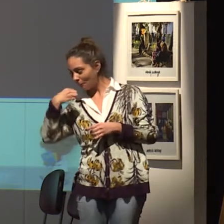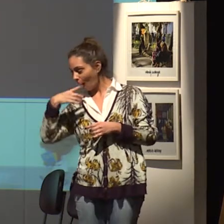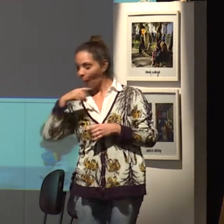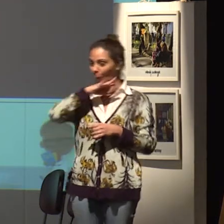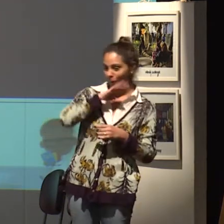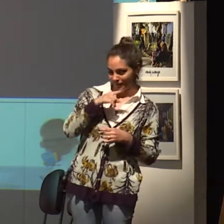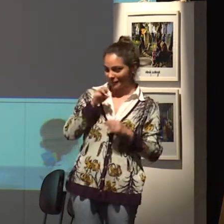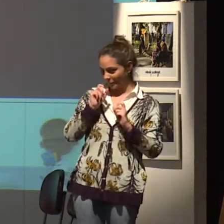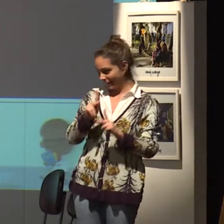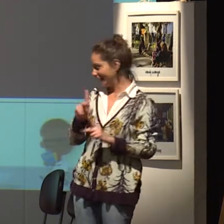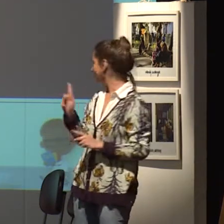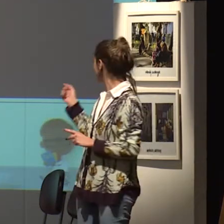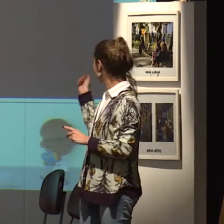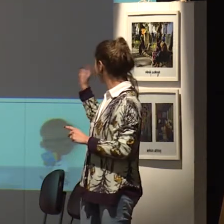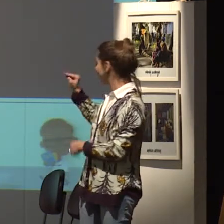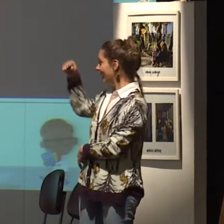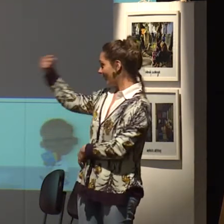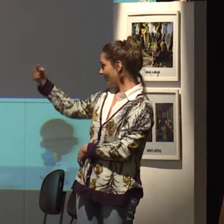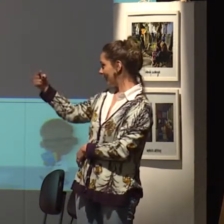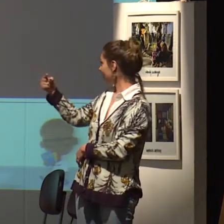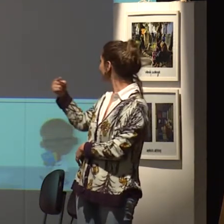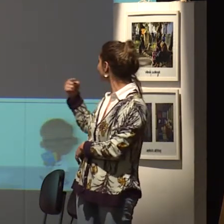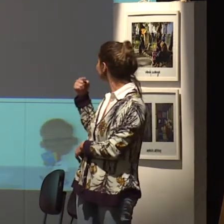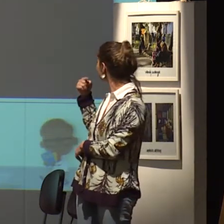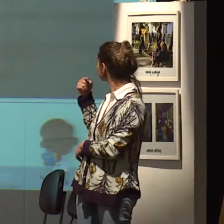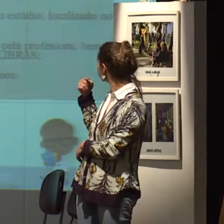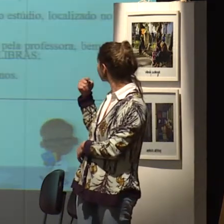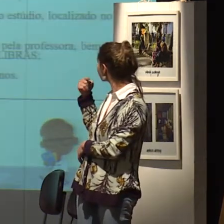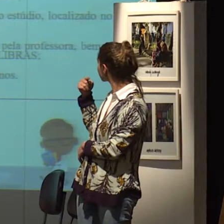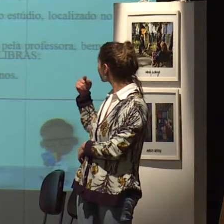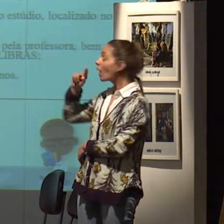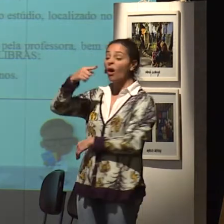depois eu falo se foi bom ou se foi ruim, tá? Pode passar.